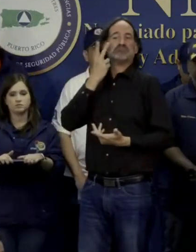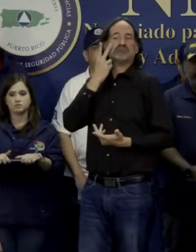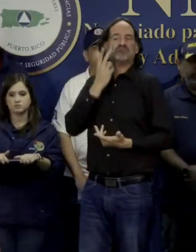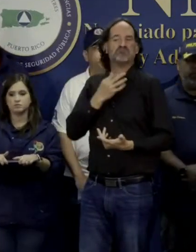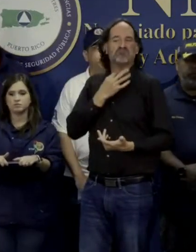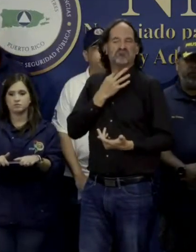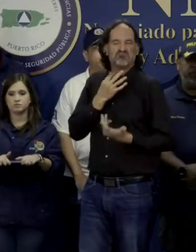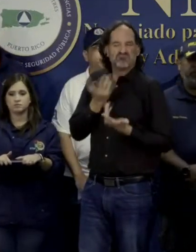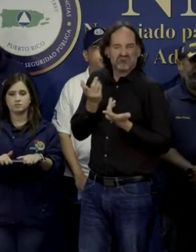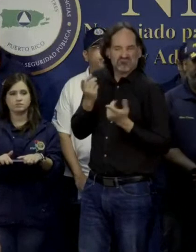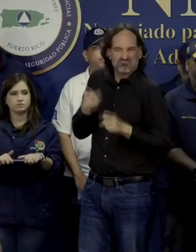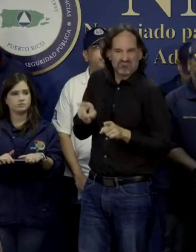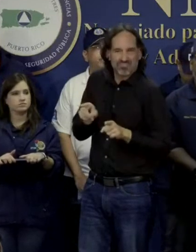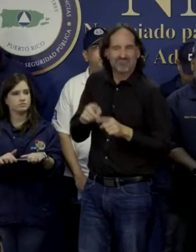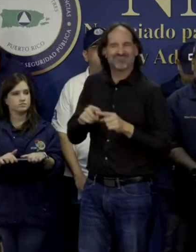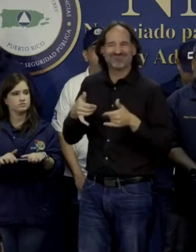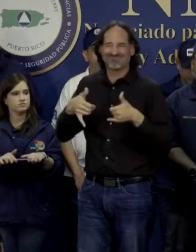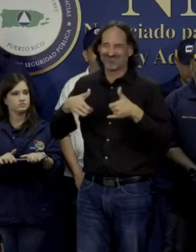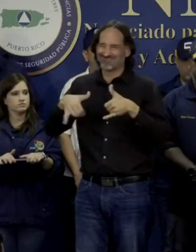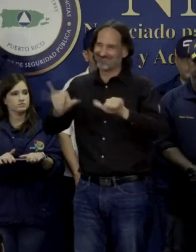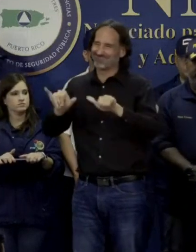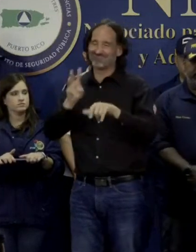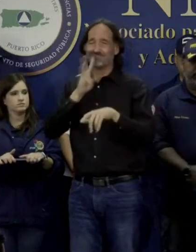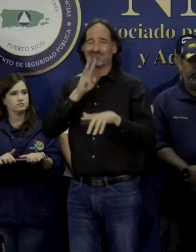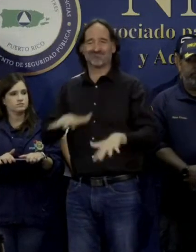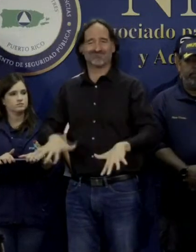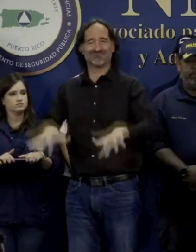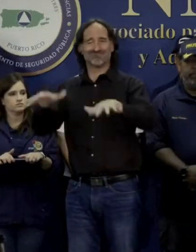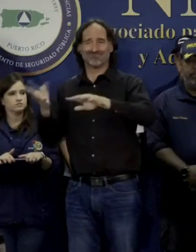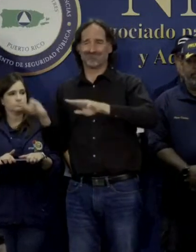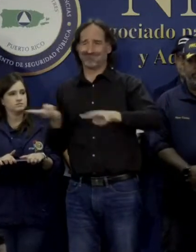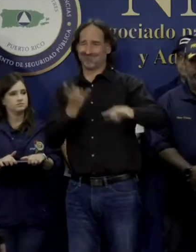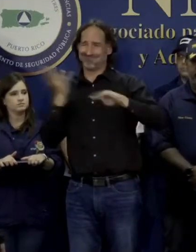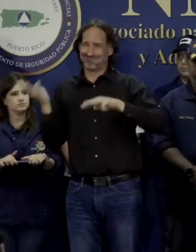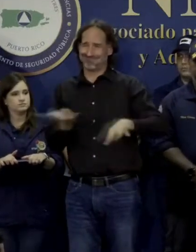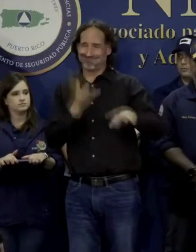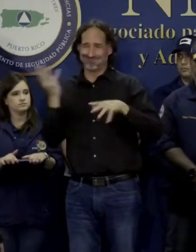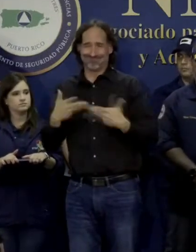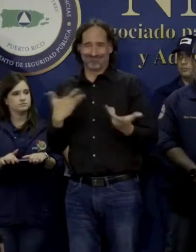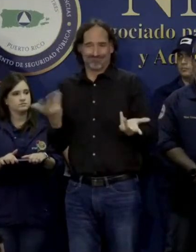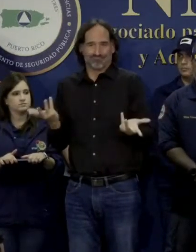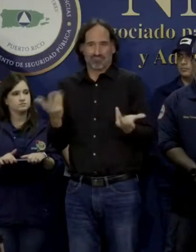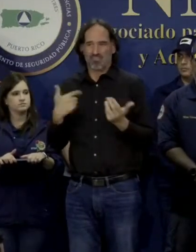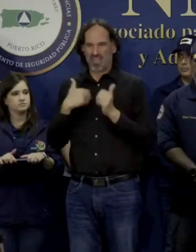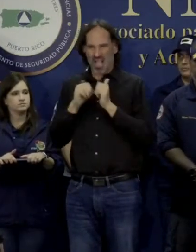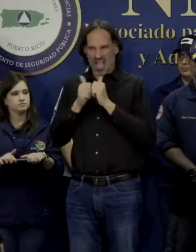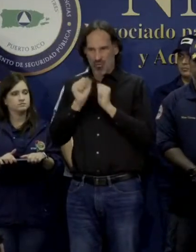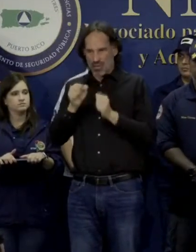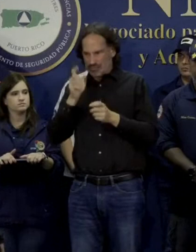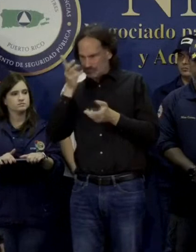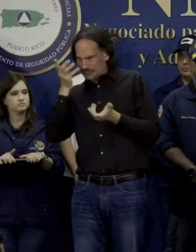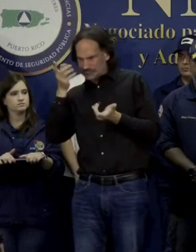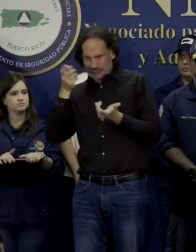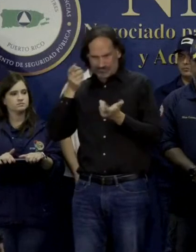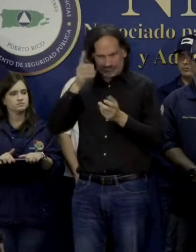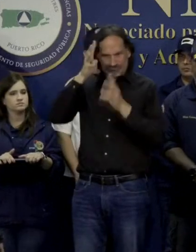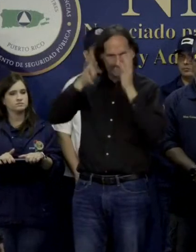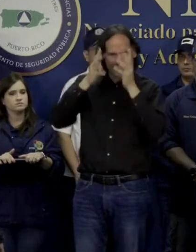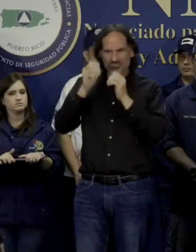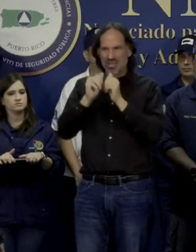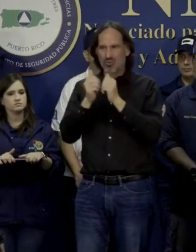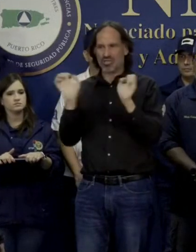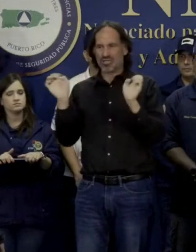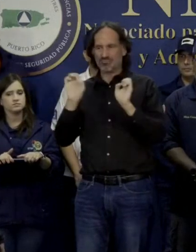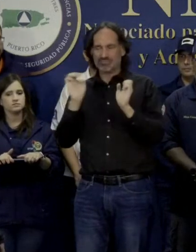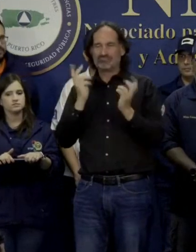que habrá que tomar algún tipo de emergencia de anclaje para evitar de que continúe con el flujo del agua, en lo que entonces baja el nivel de agua y